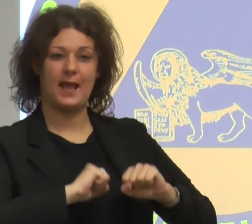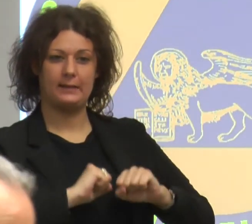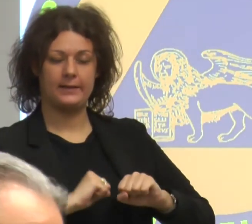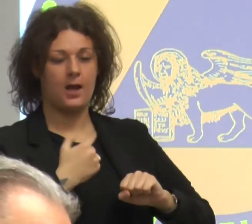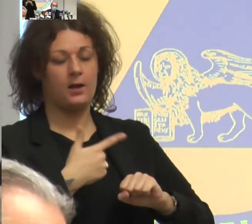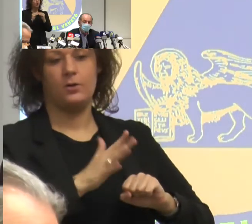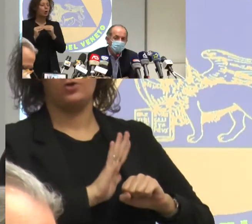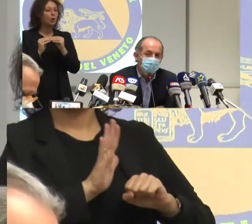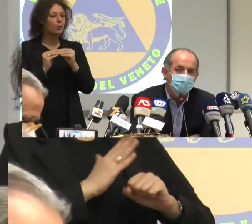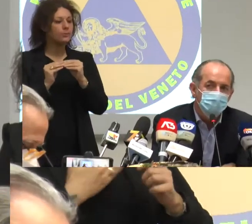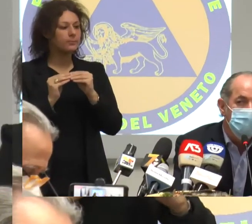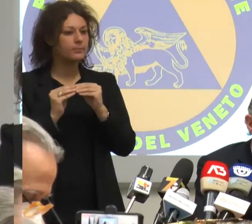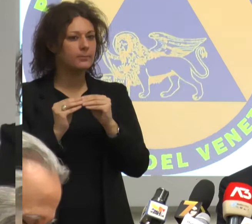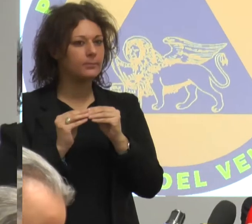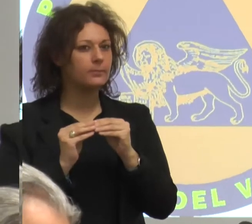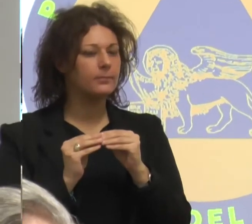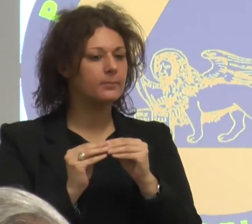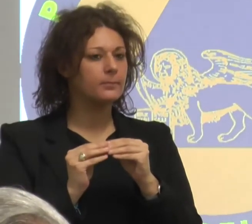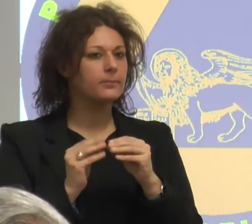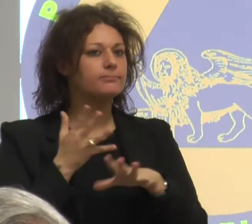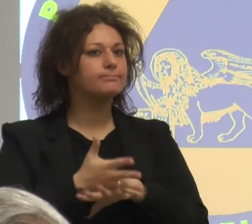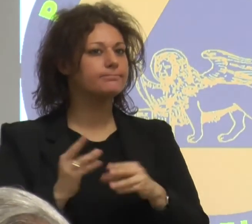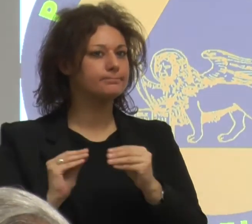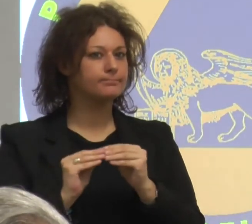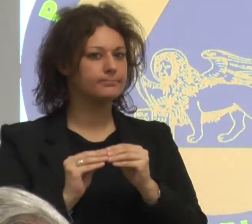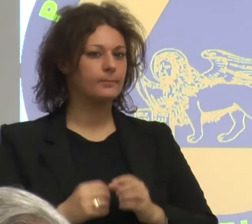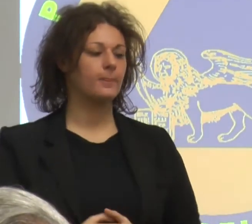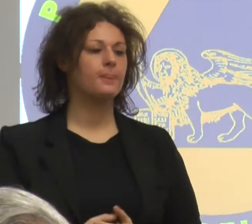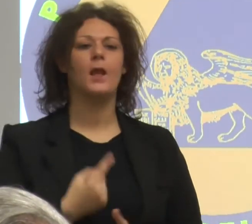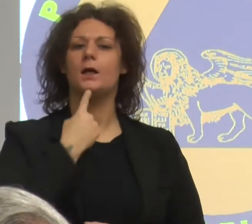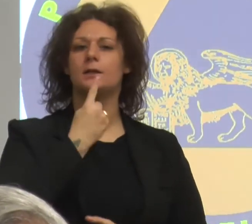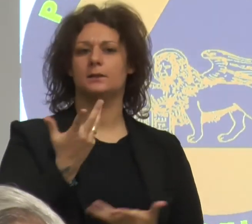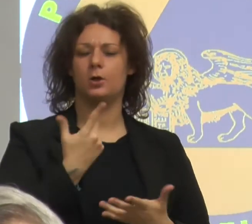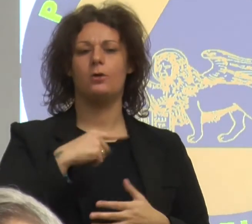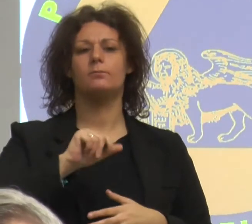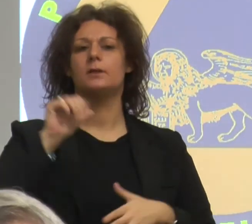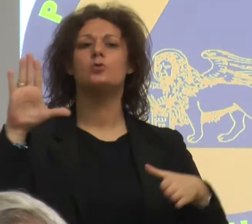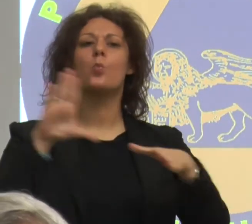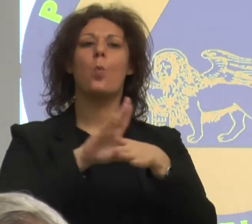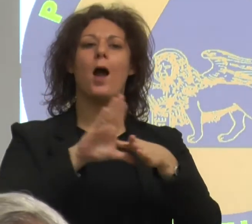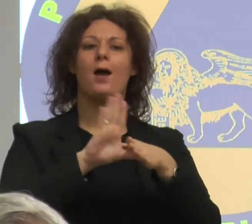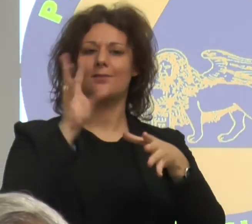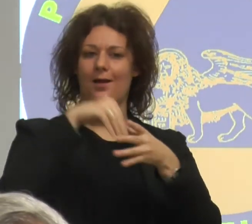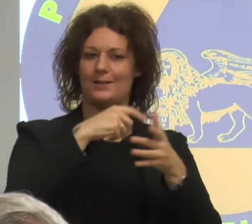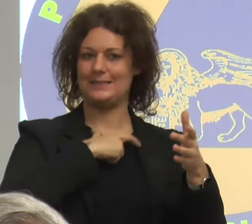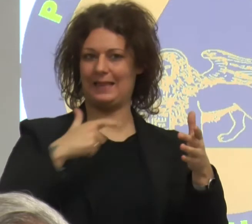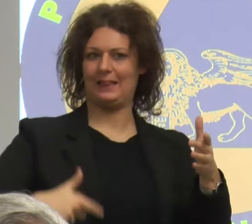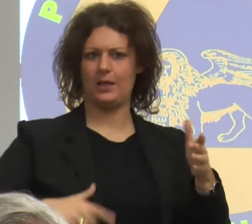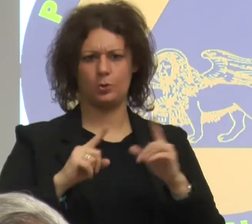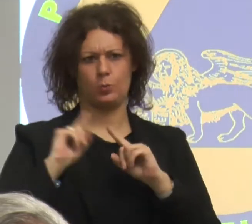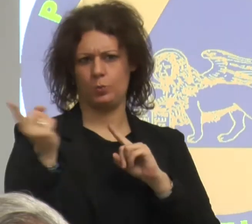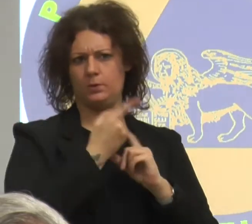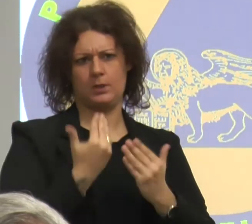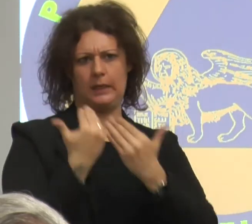tirati. Intanto io dico che la squadra dei sindaci è una squadra responsabile, abbiamo parlato con tutti, tutti sono